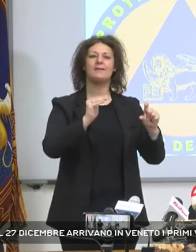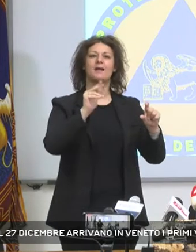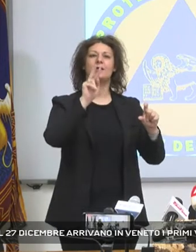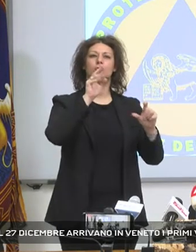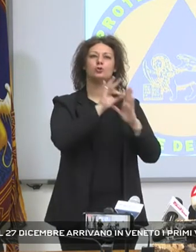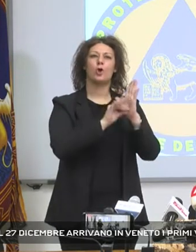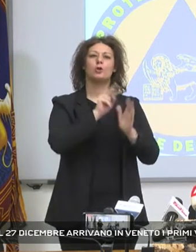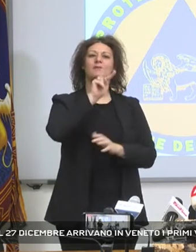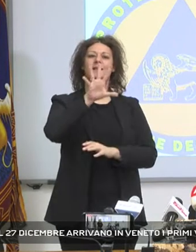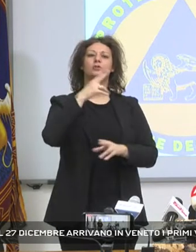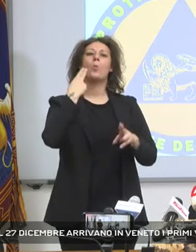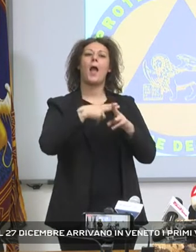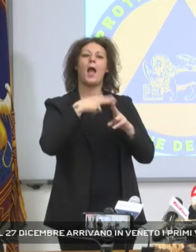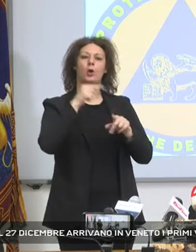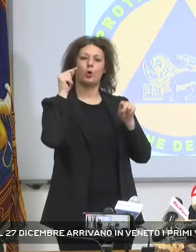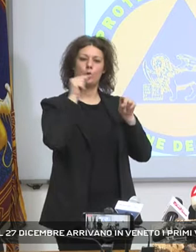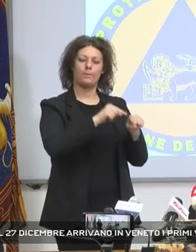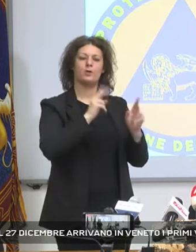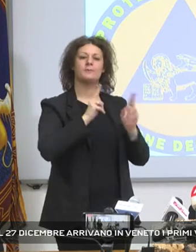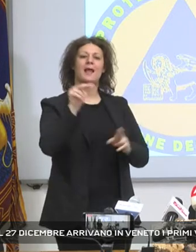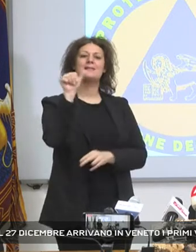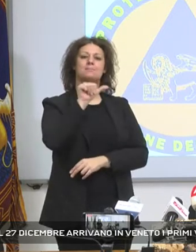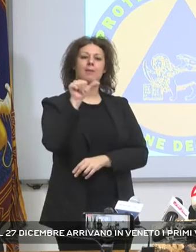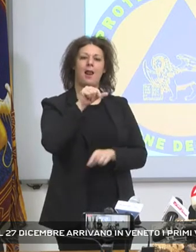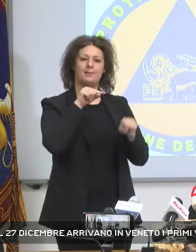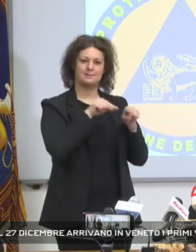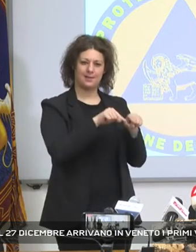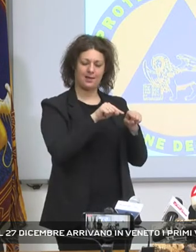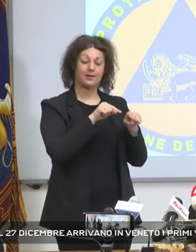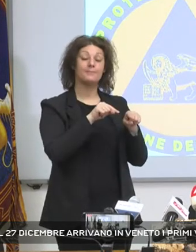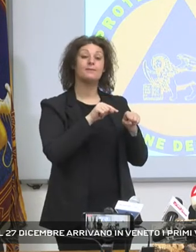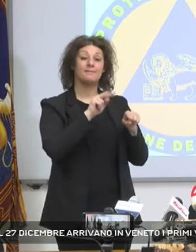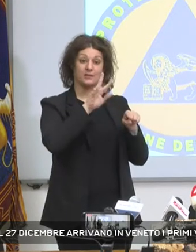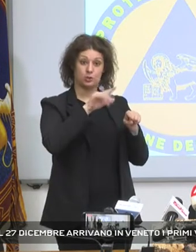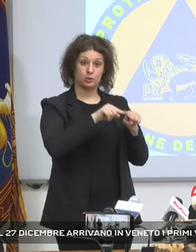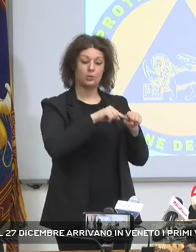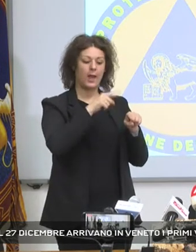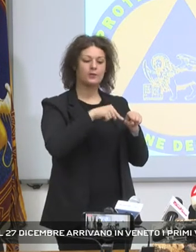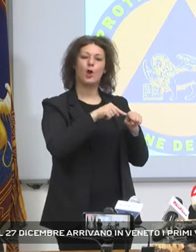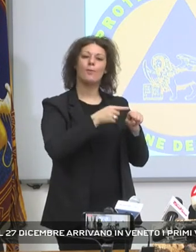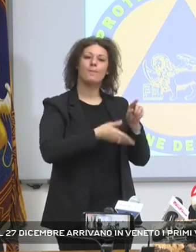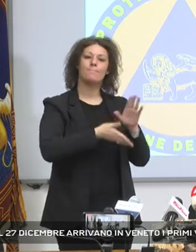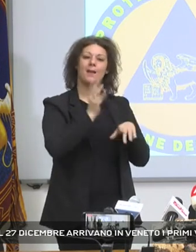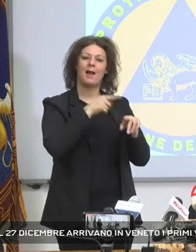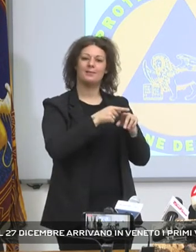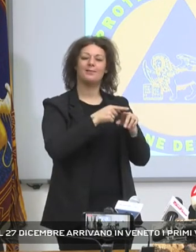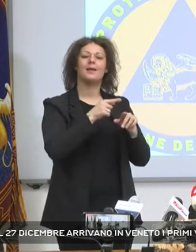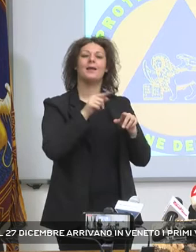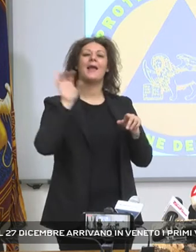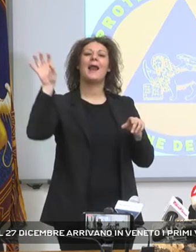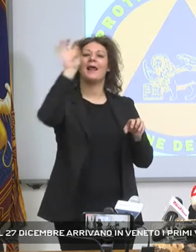sembra, a Roma, questa prima partita, e poi dalla Spallanzani partono direttamente per le regioni. Le regioni